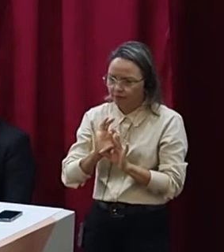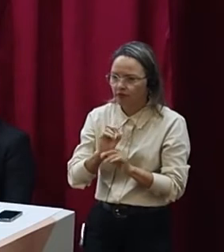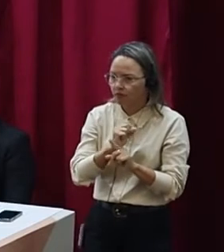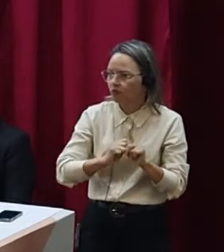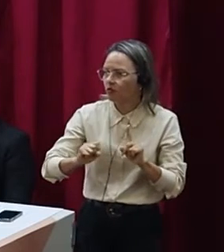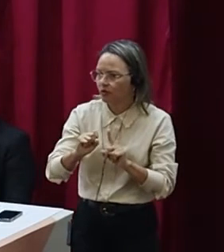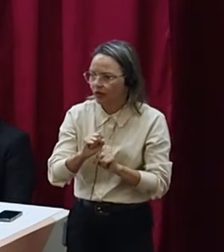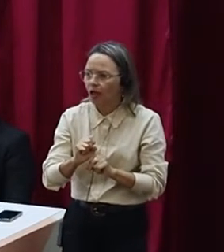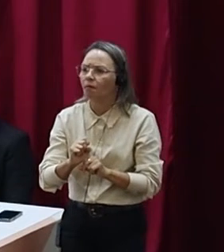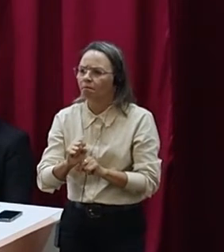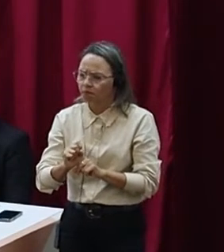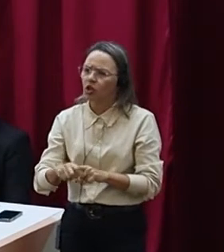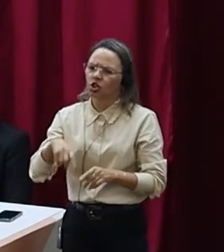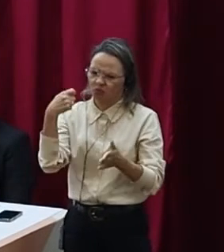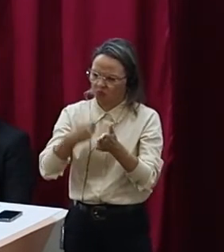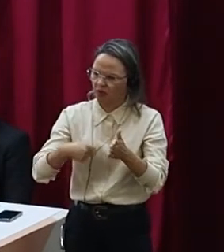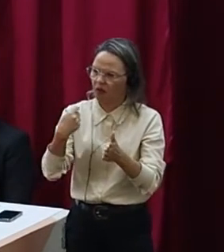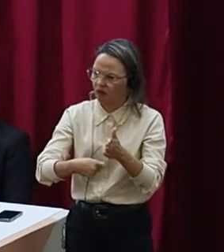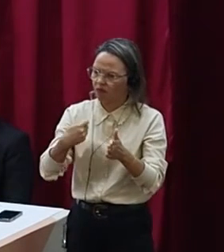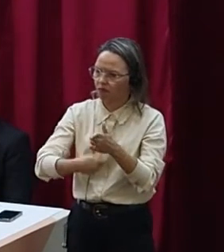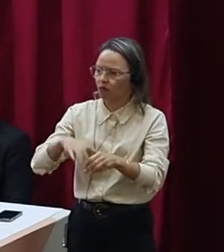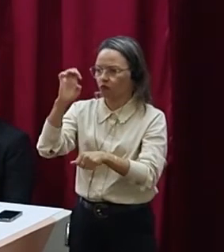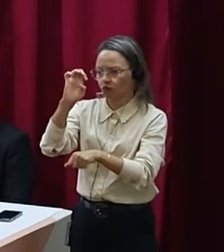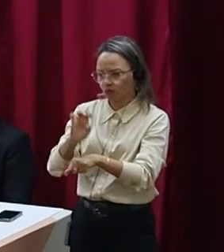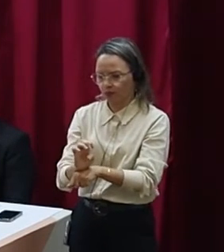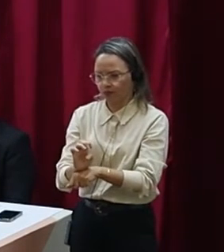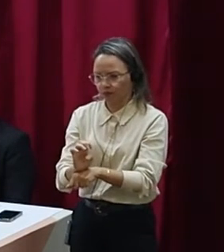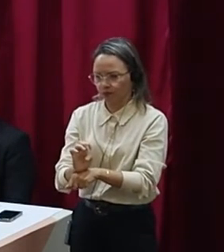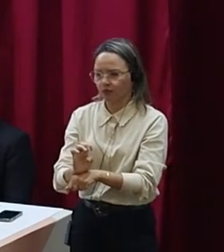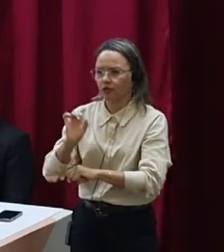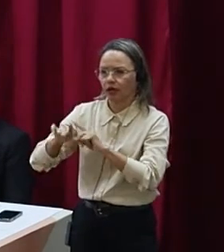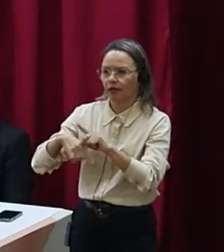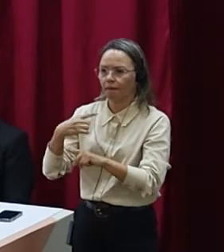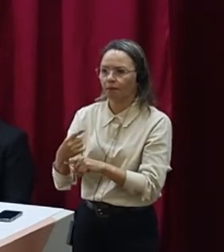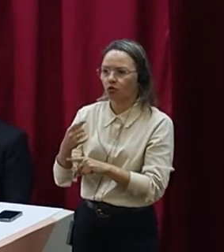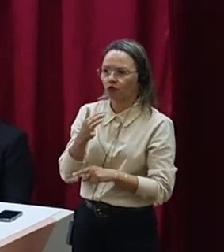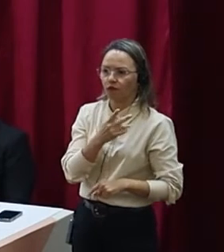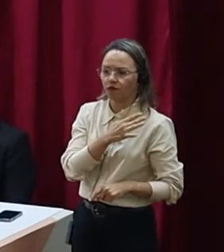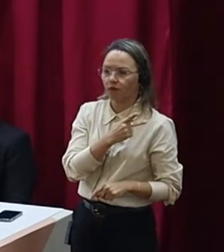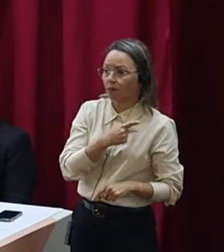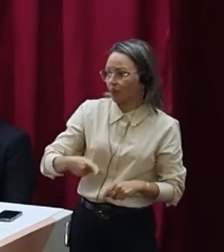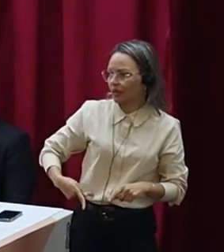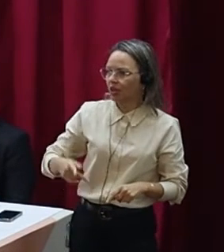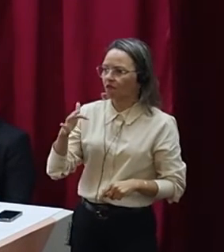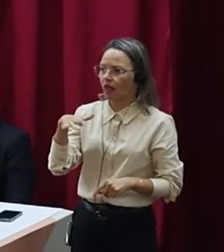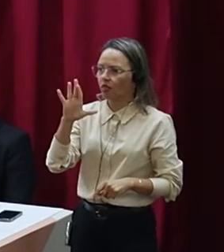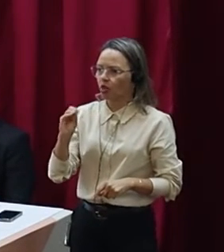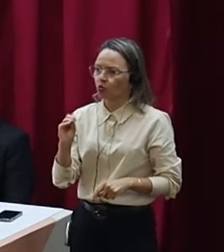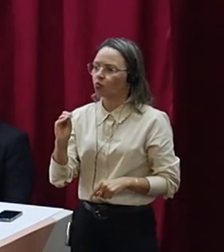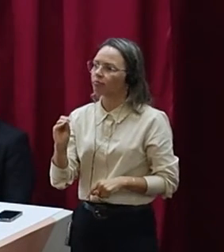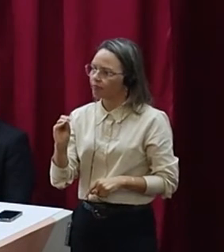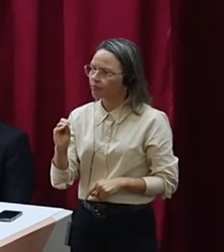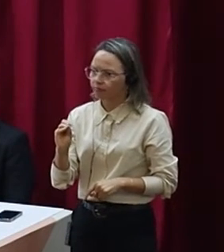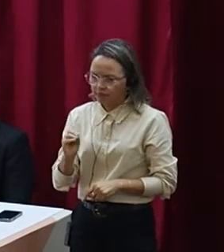al Estado, y justo en eso subió como presidente Fernando Lugo y él nos apoyó. Y se aprobó la